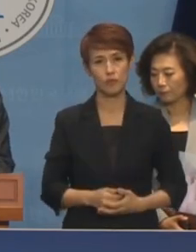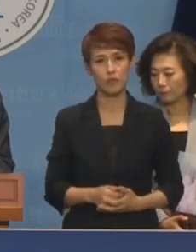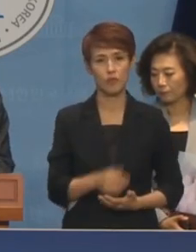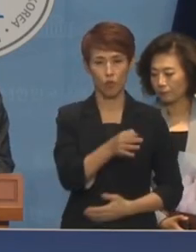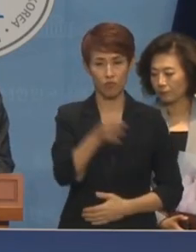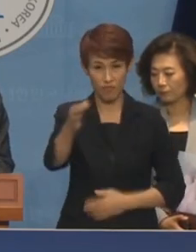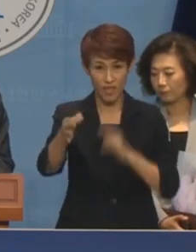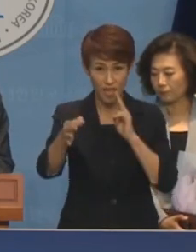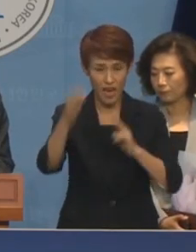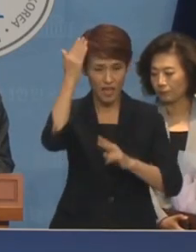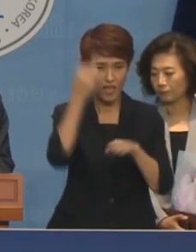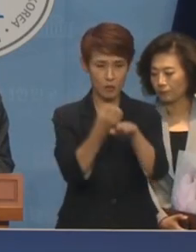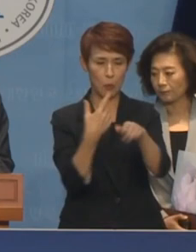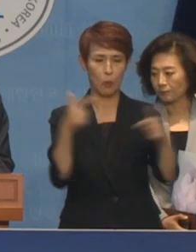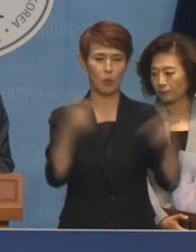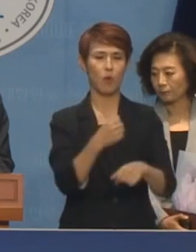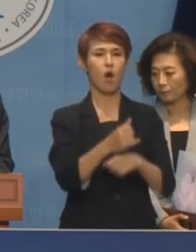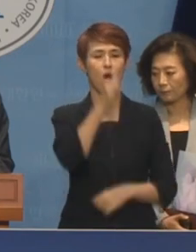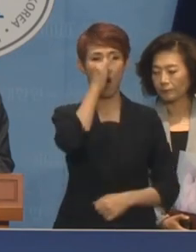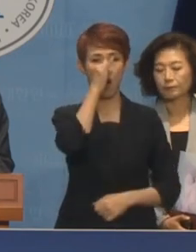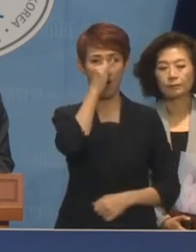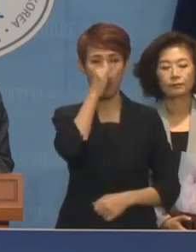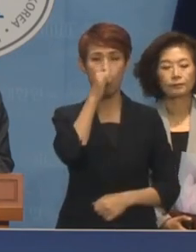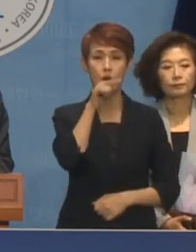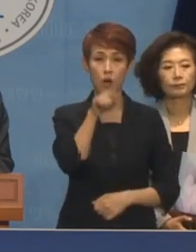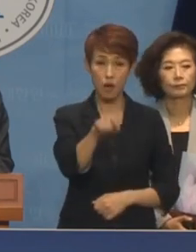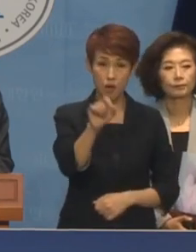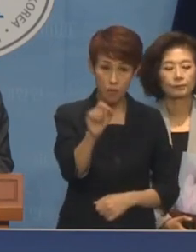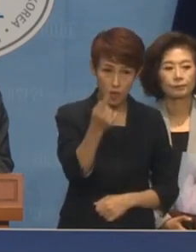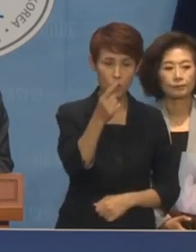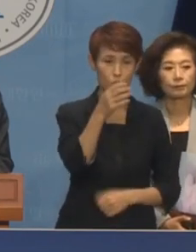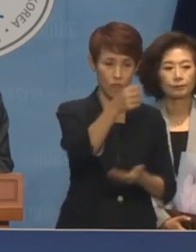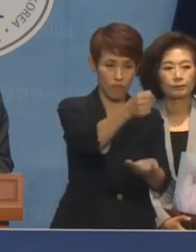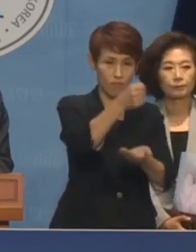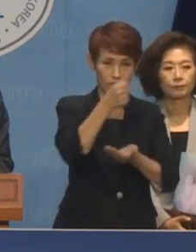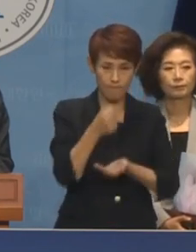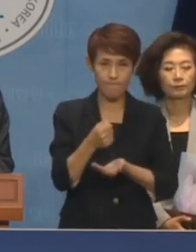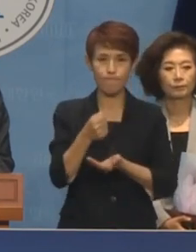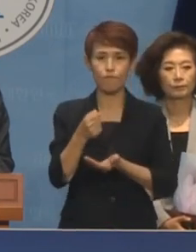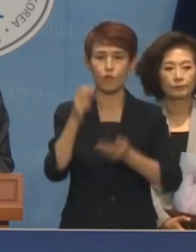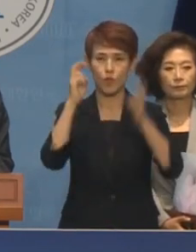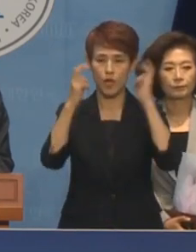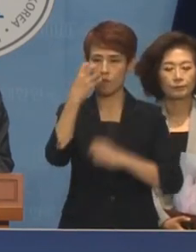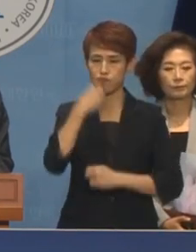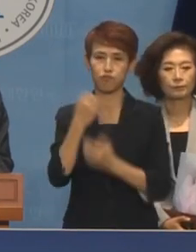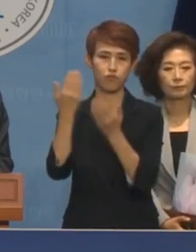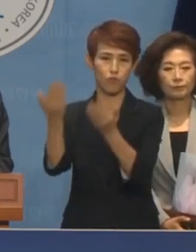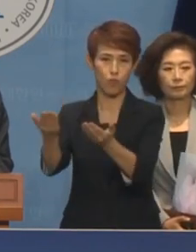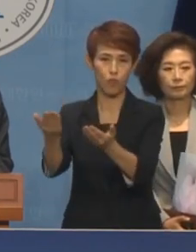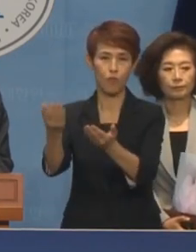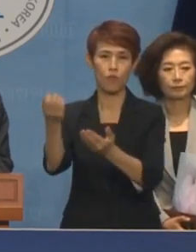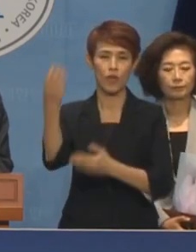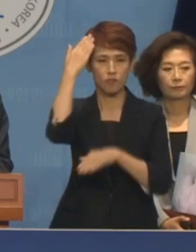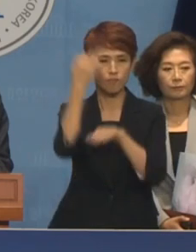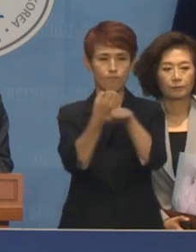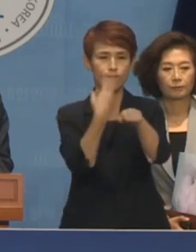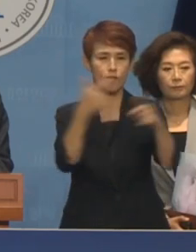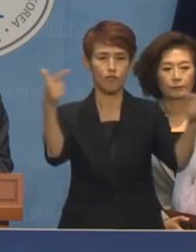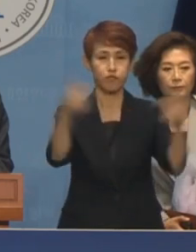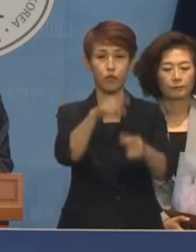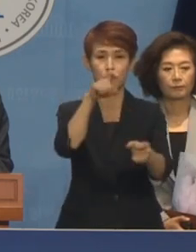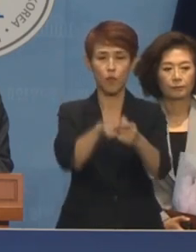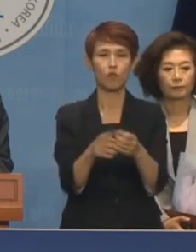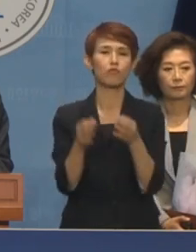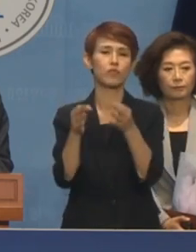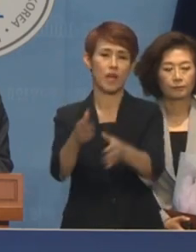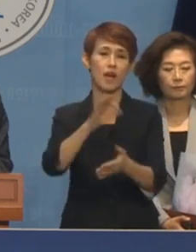그 결과 무상할당량이 남게 되면 이를 팔아서 기업의 이익으로 회수하고 이를 다시 탄소 감축을 위한 투자로